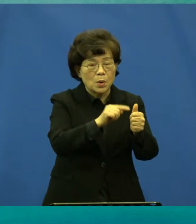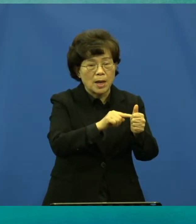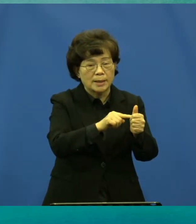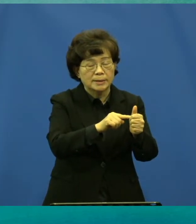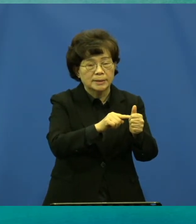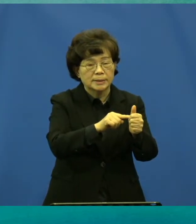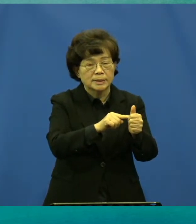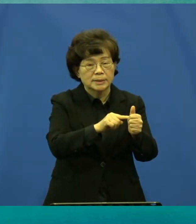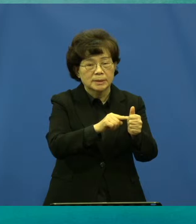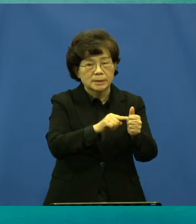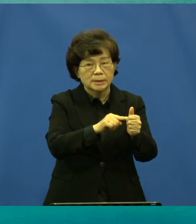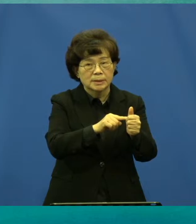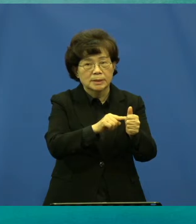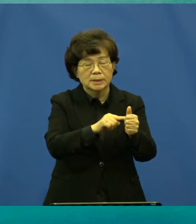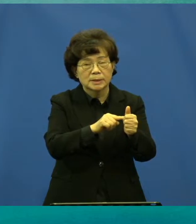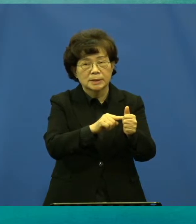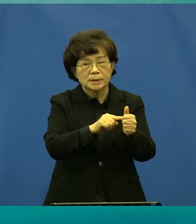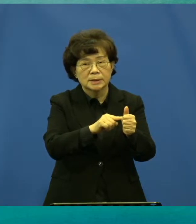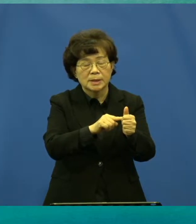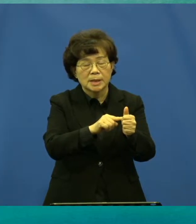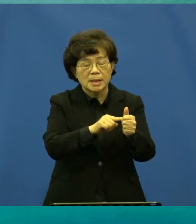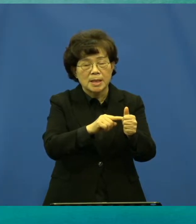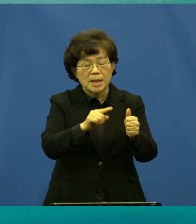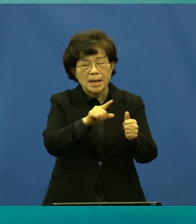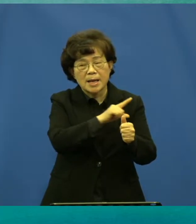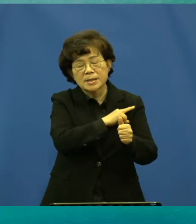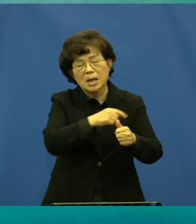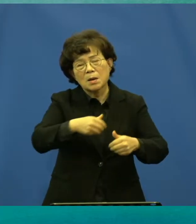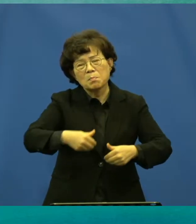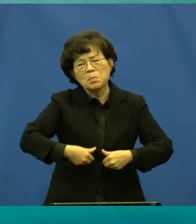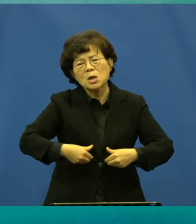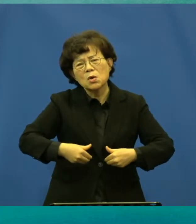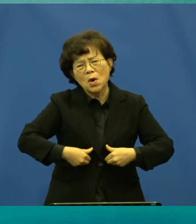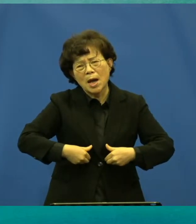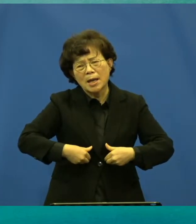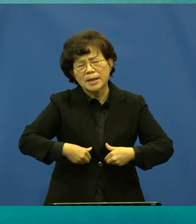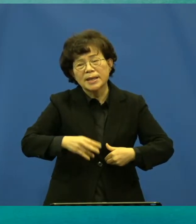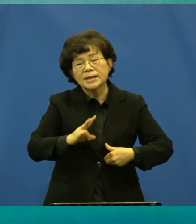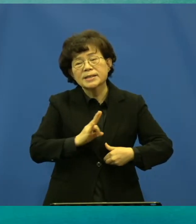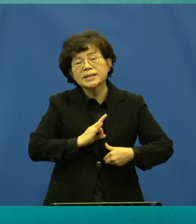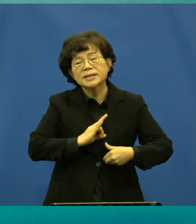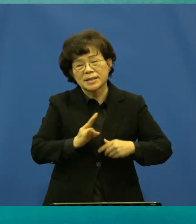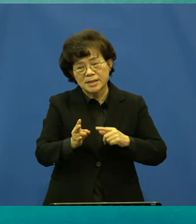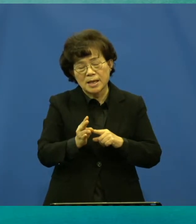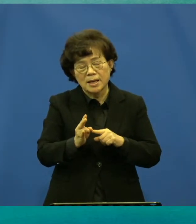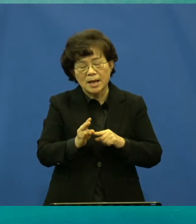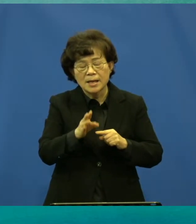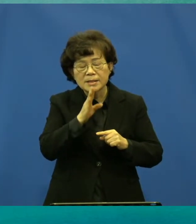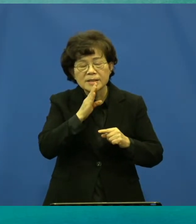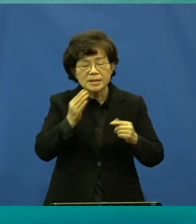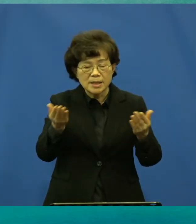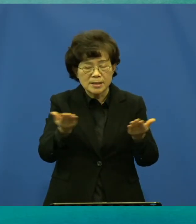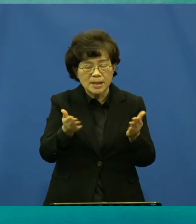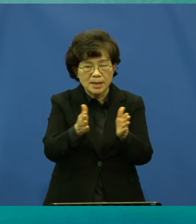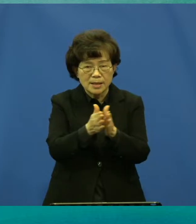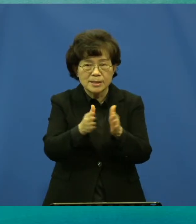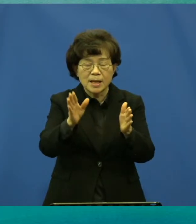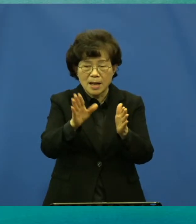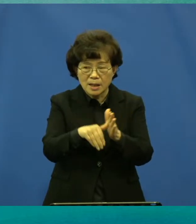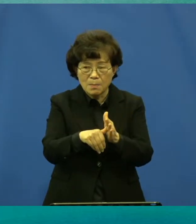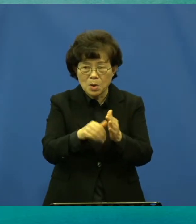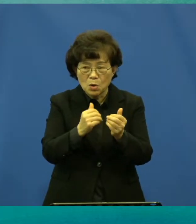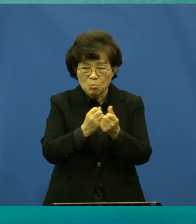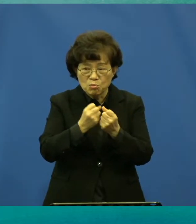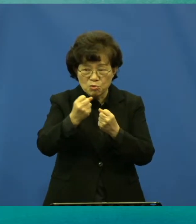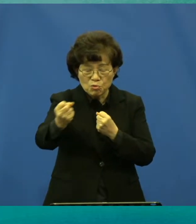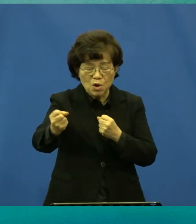요나는 가장 필요한 존재입니다. 진짜 사역이 시작될 때입니다. 그런데 그가 그